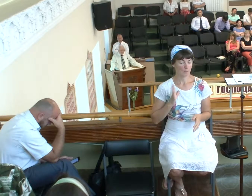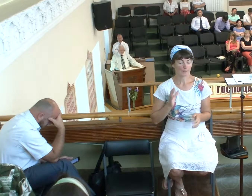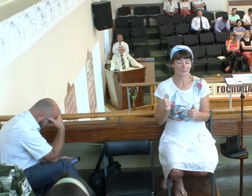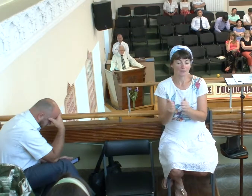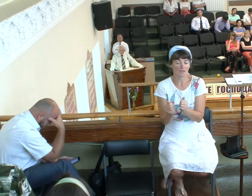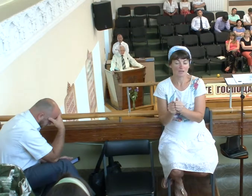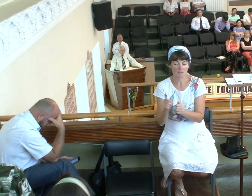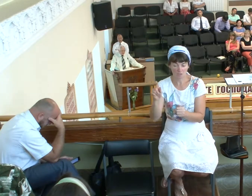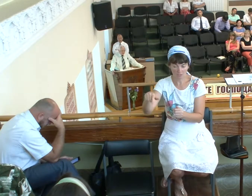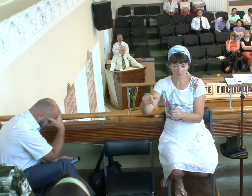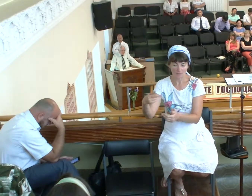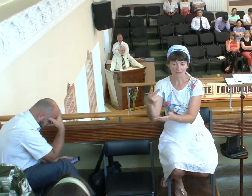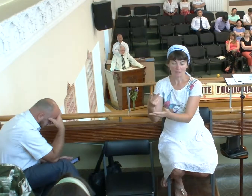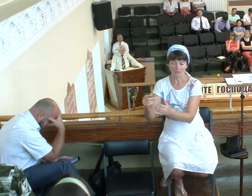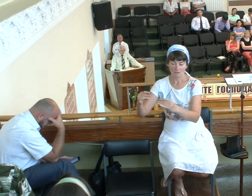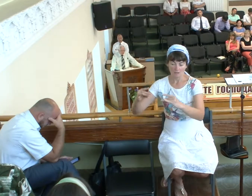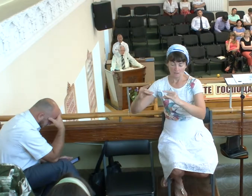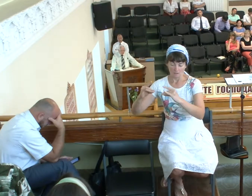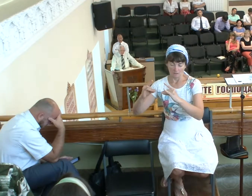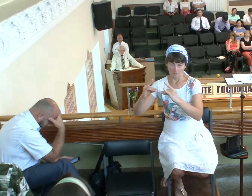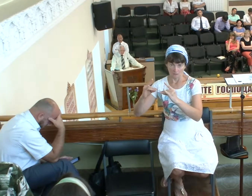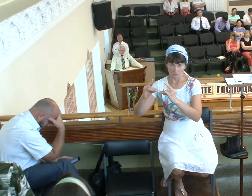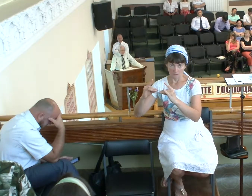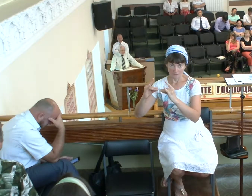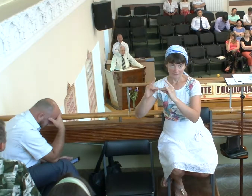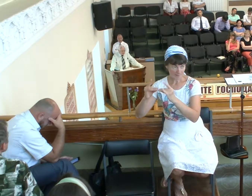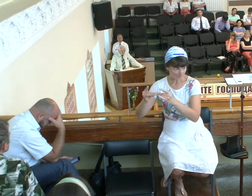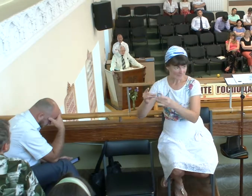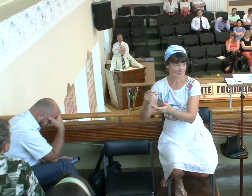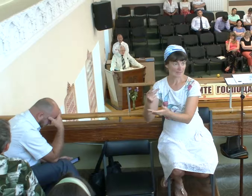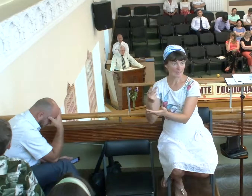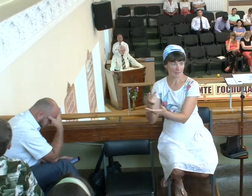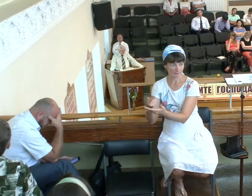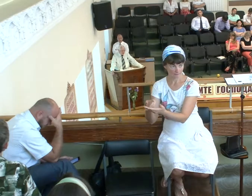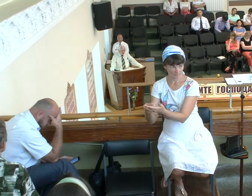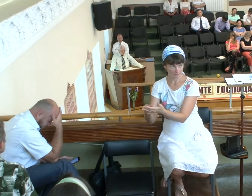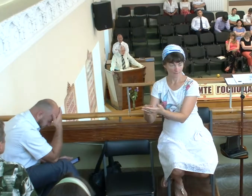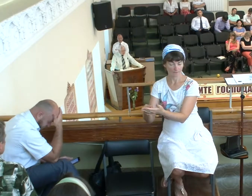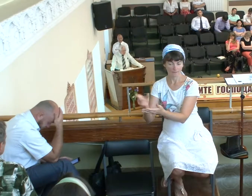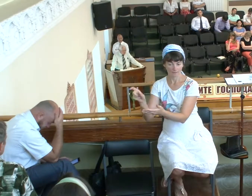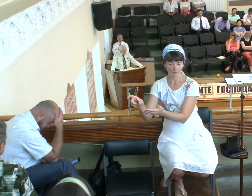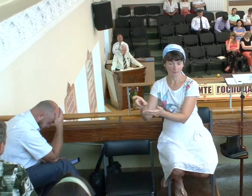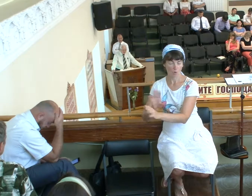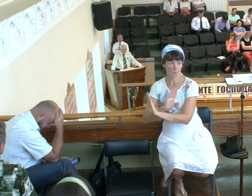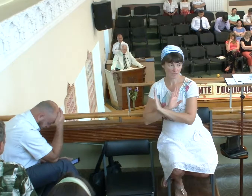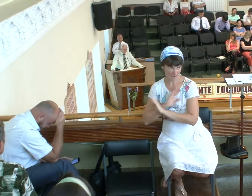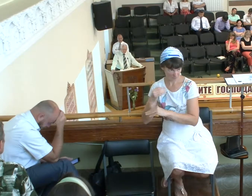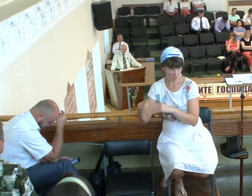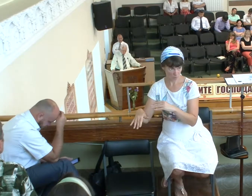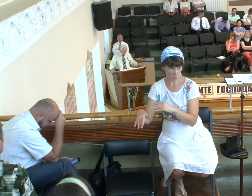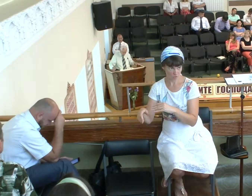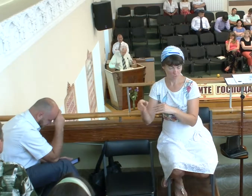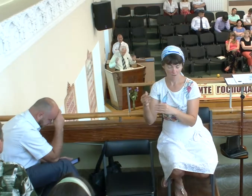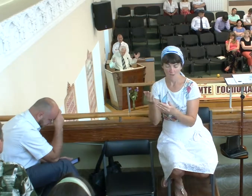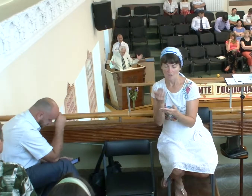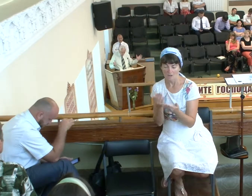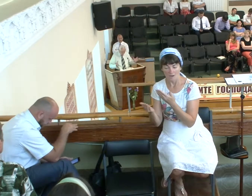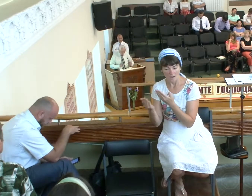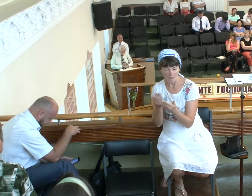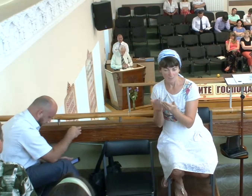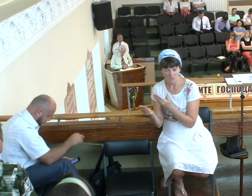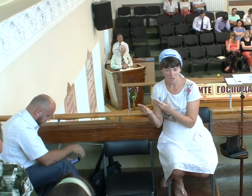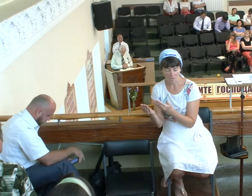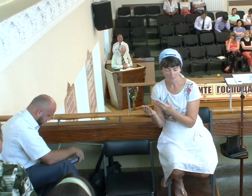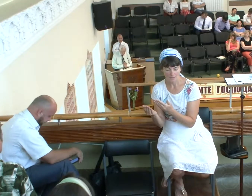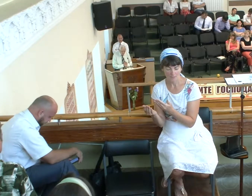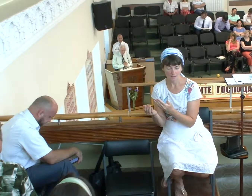лет своей жизни посвятил Христу в трудные годы, кто работы лишался, кто лишался квартиры, кто лишался семьи